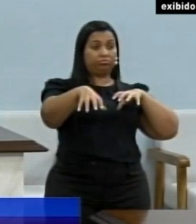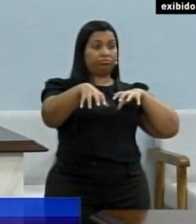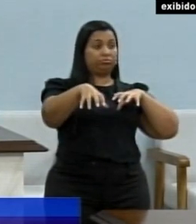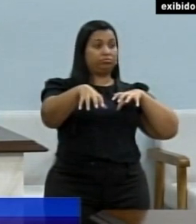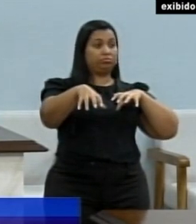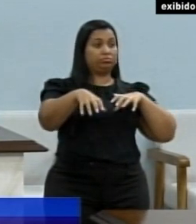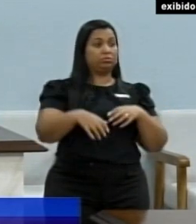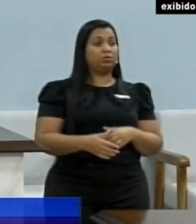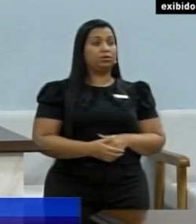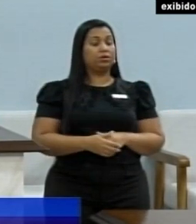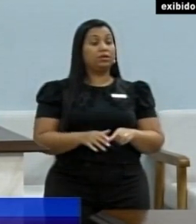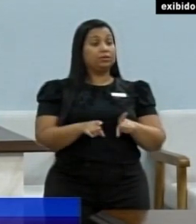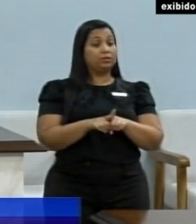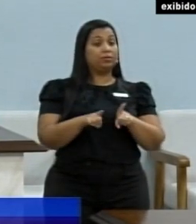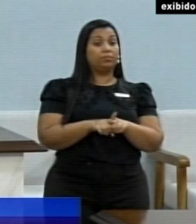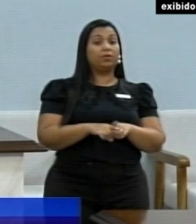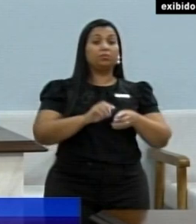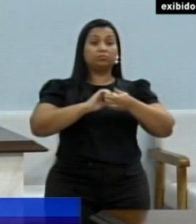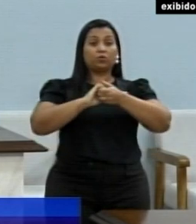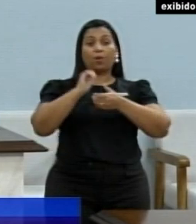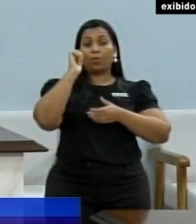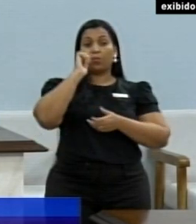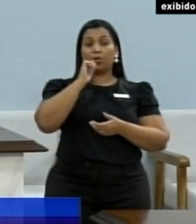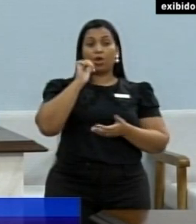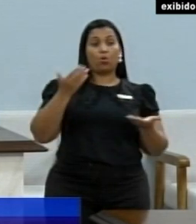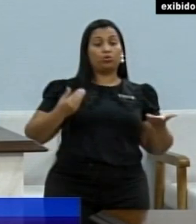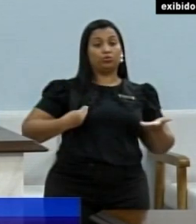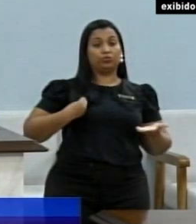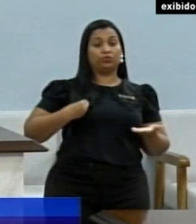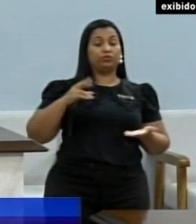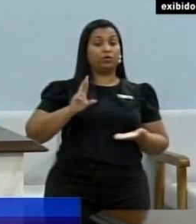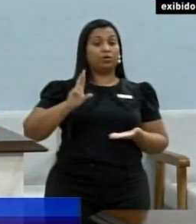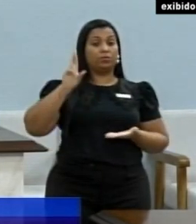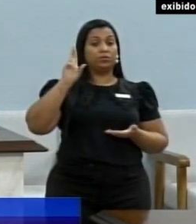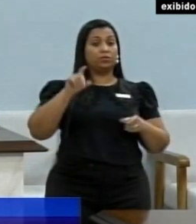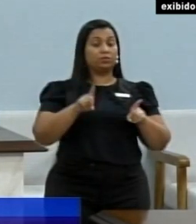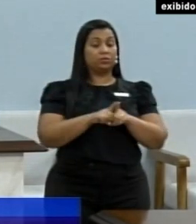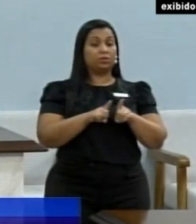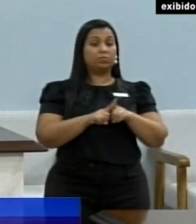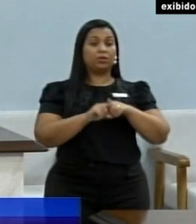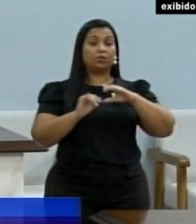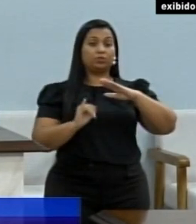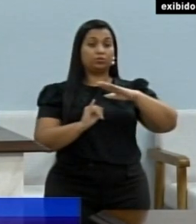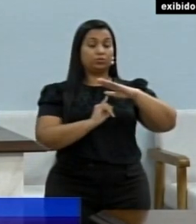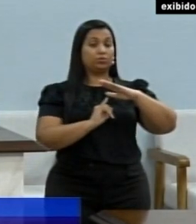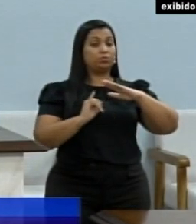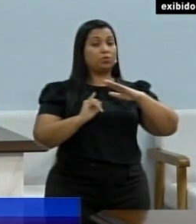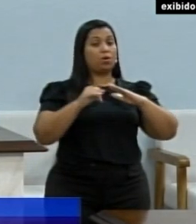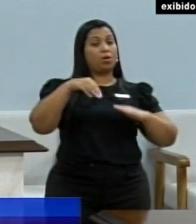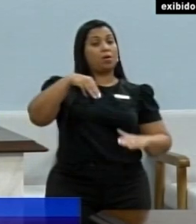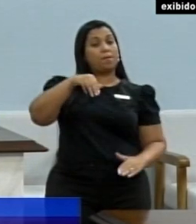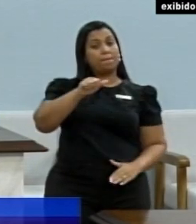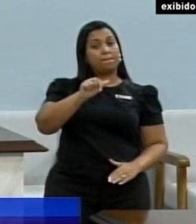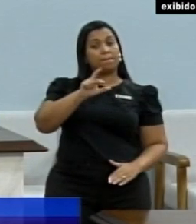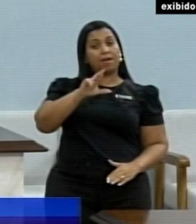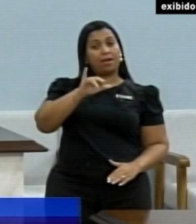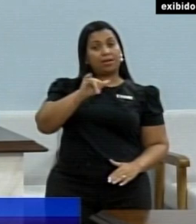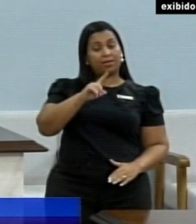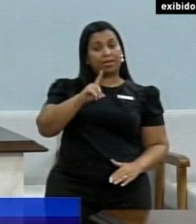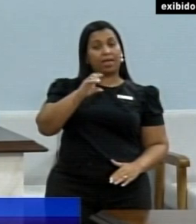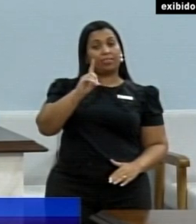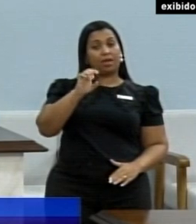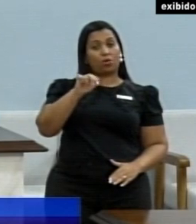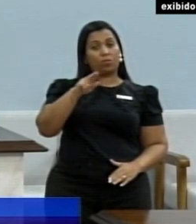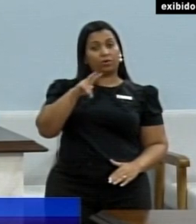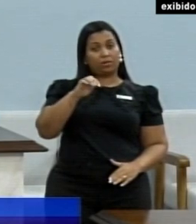claro, as mulheres que estão aqui hoje presentes, representando também o Instituto Maria na Comunidade. Então, a doutora Adriana,